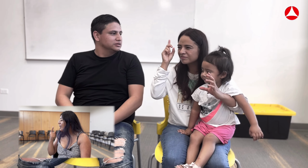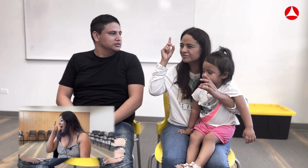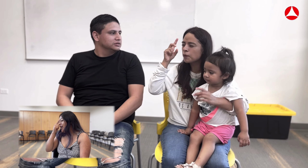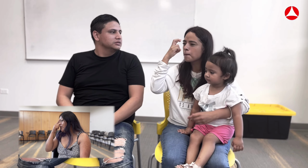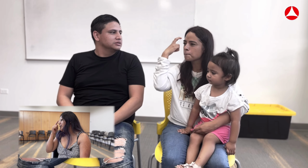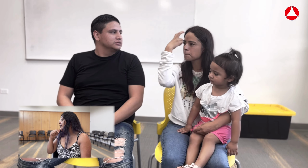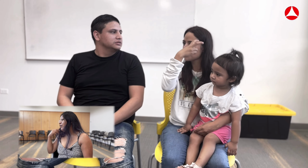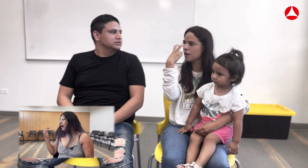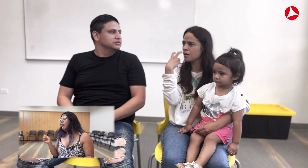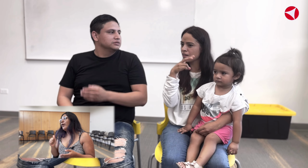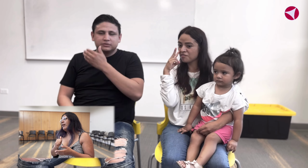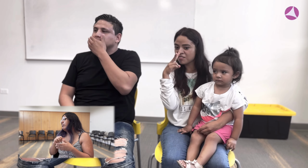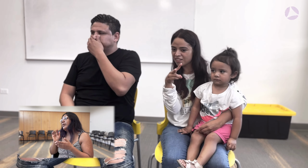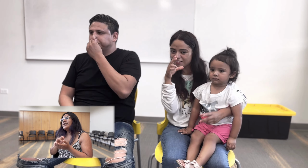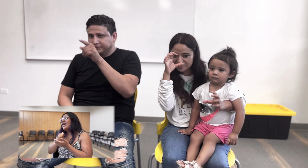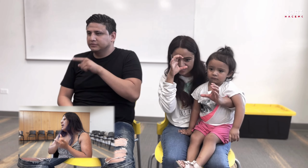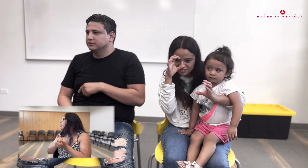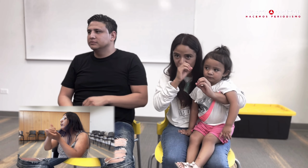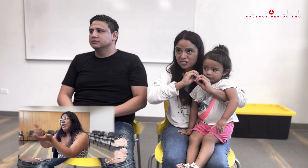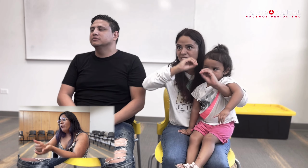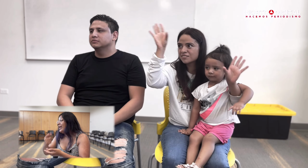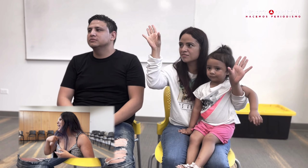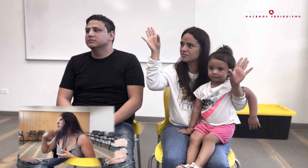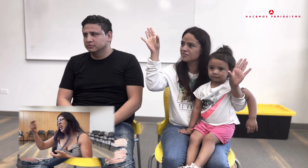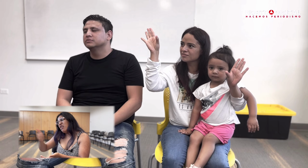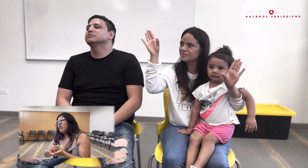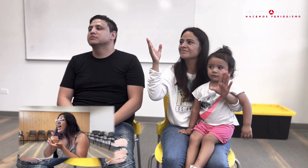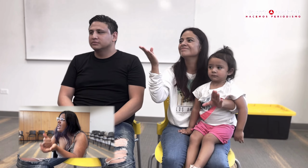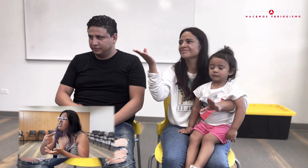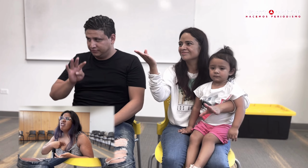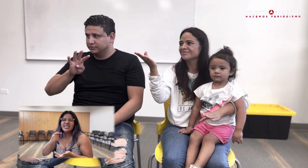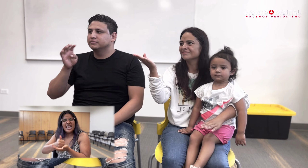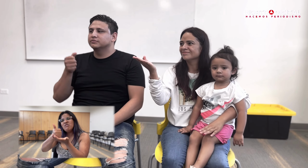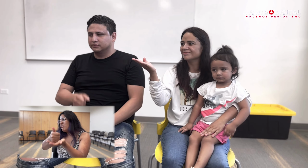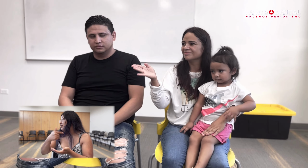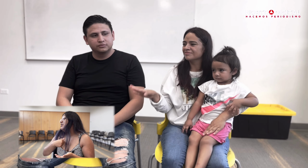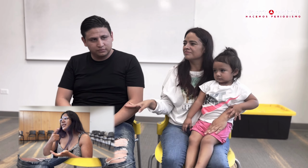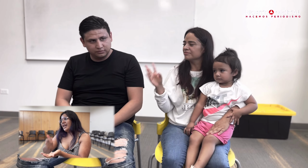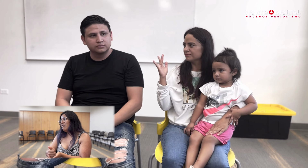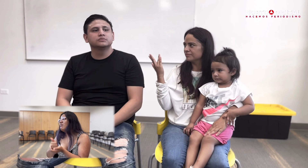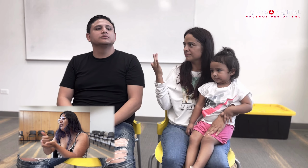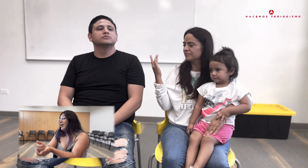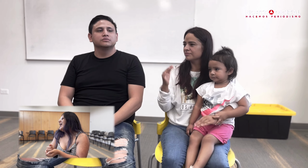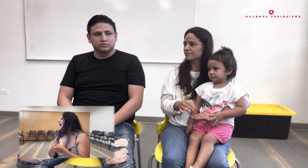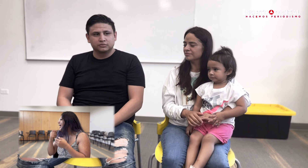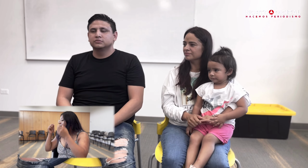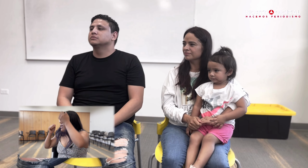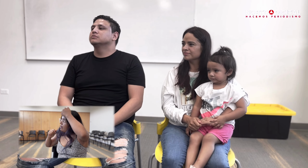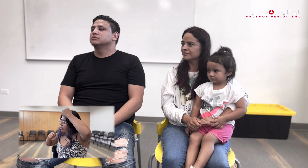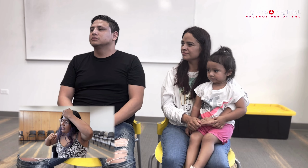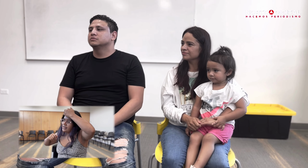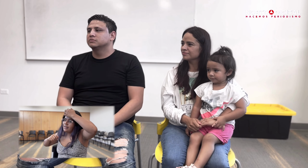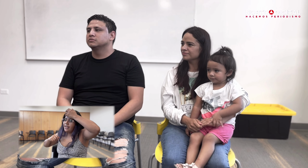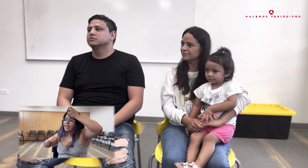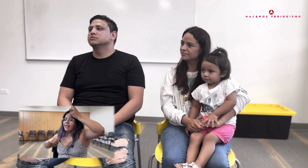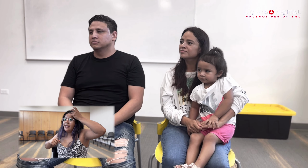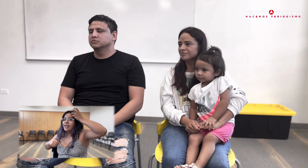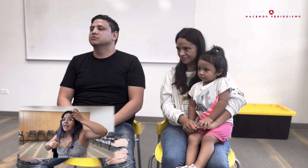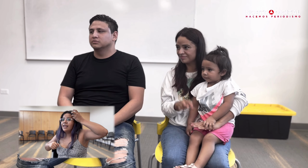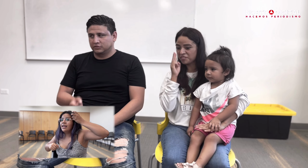pasado. Entonces fue como ellos pues les voy a ayudar, yo les ayudo y ahí